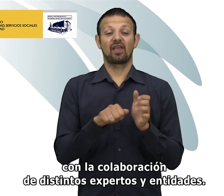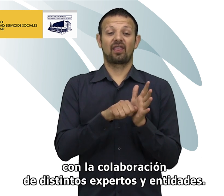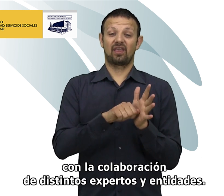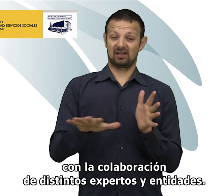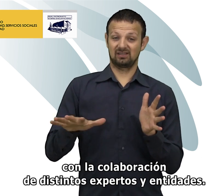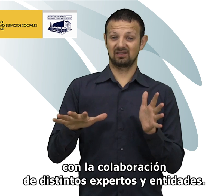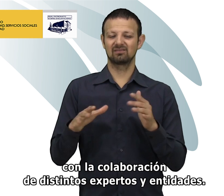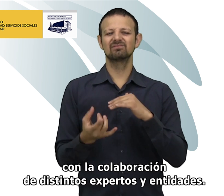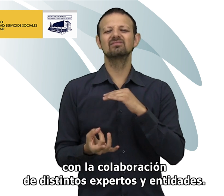entidades.